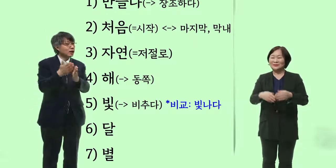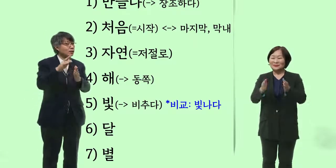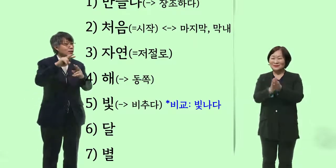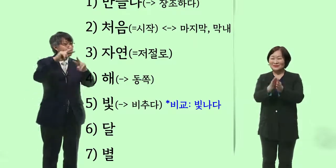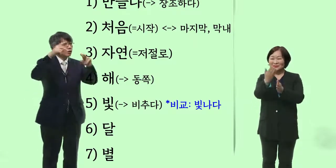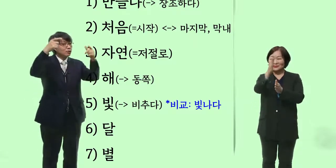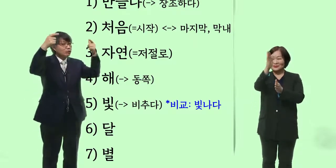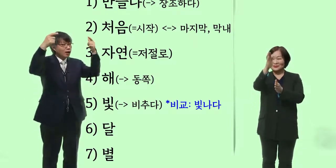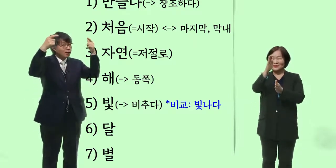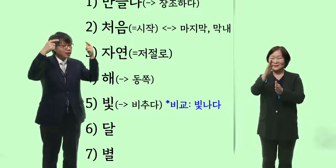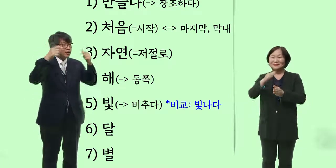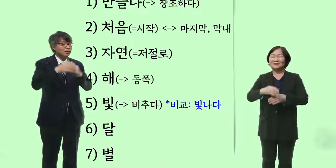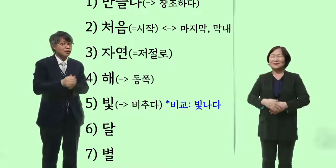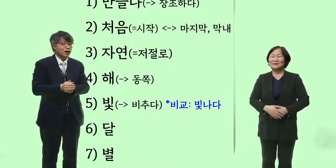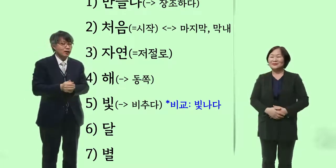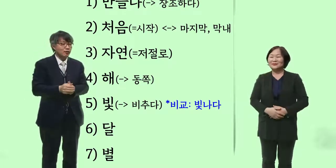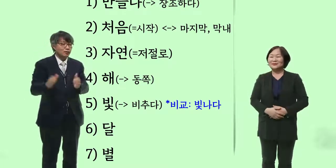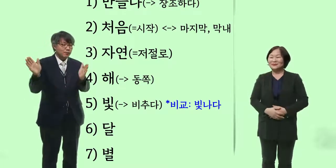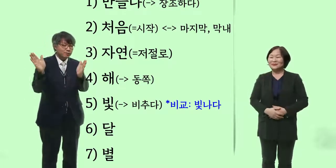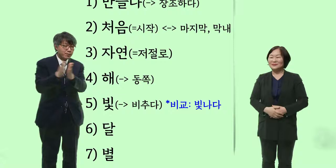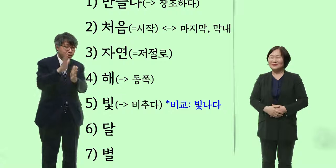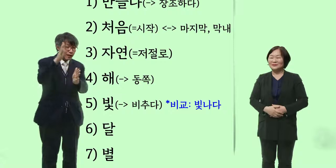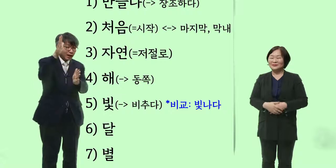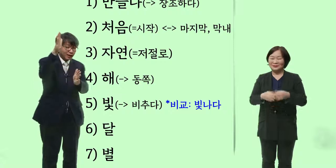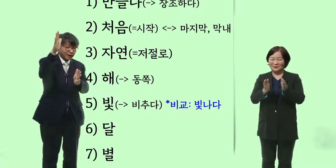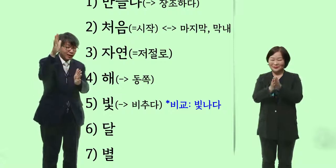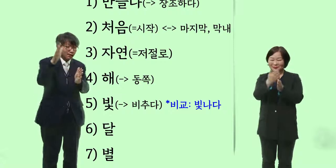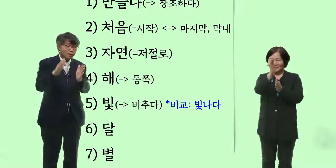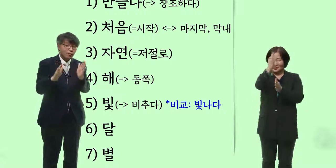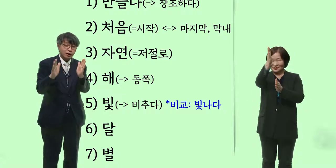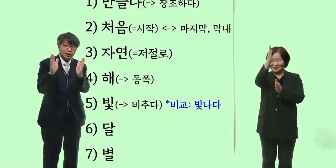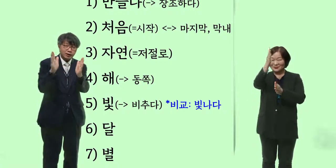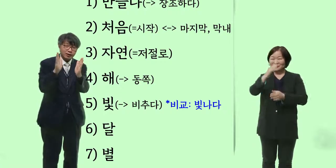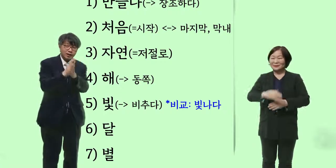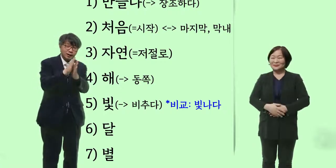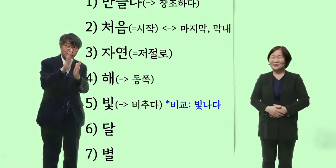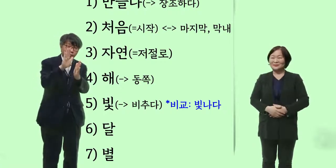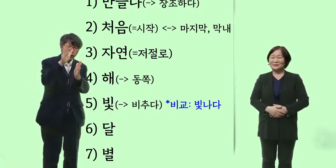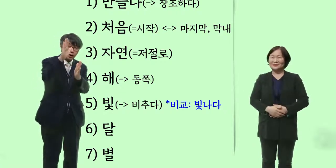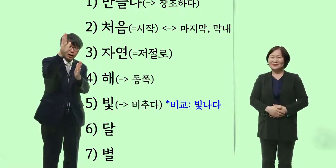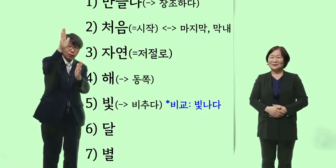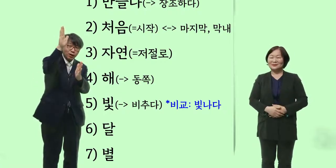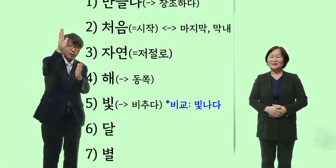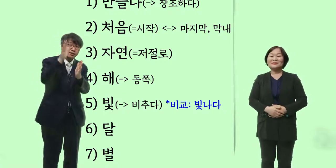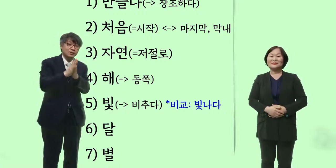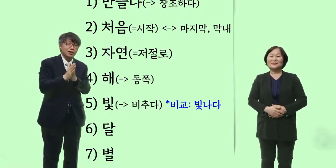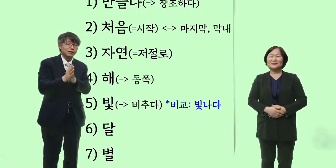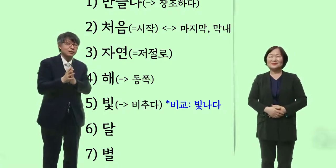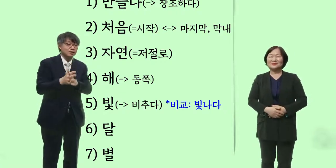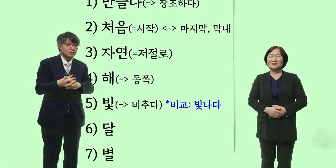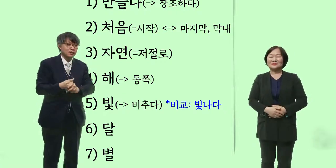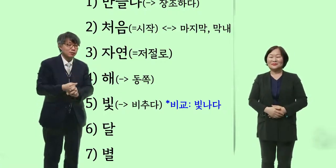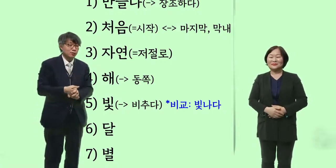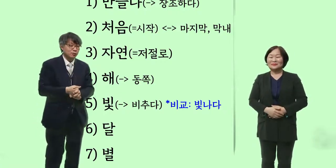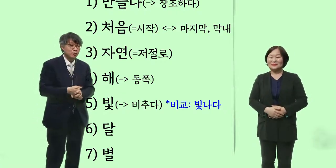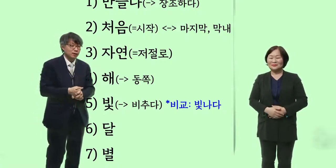빛난 면류관 이렇게 하게 되거든요. 빛나다 탁 뭔가 이렇게 탁 했고 팍 올라가는 듯한 그런 느낌으로 보시면